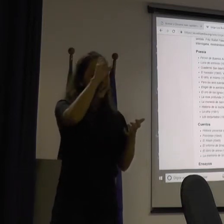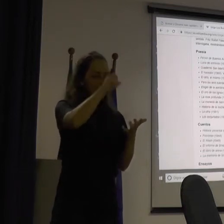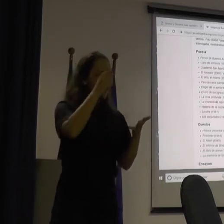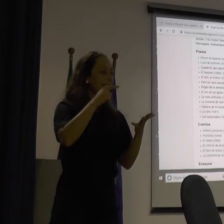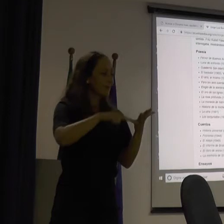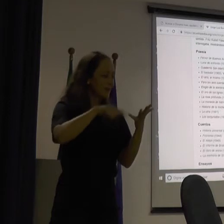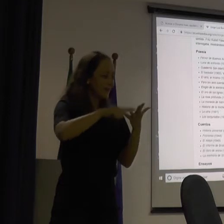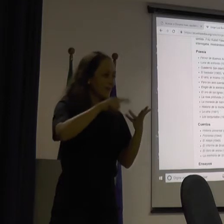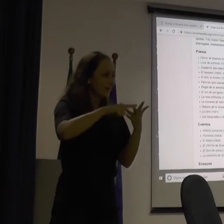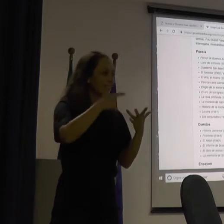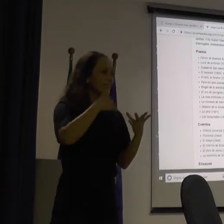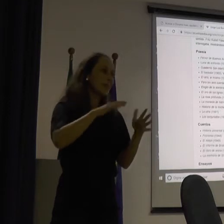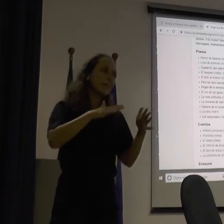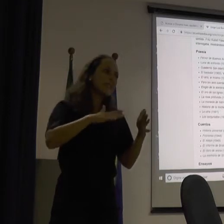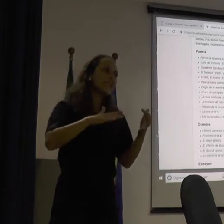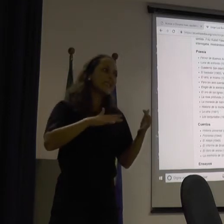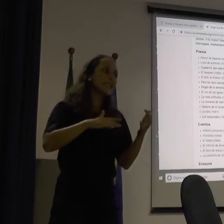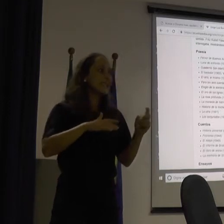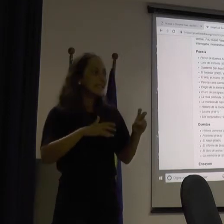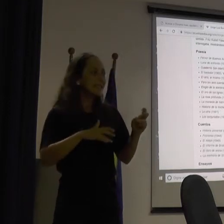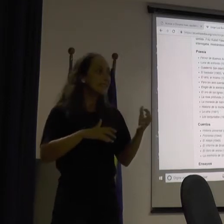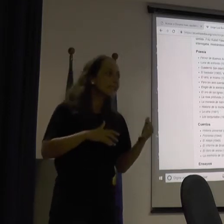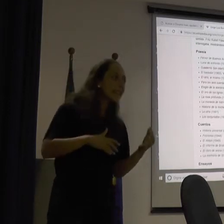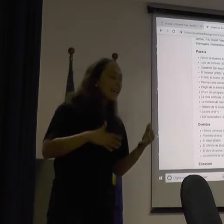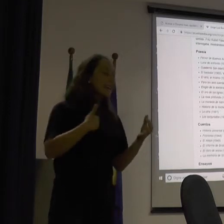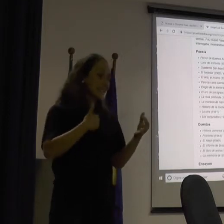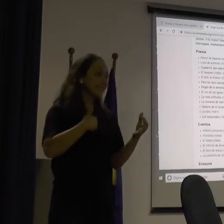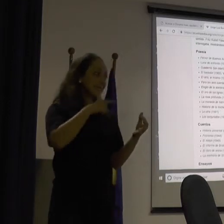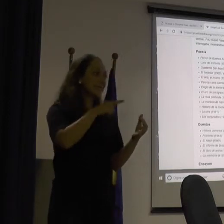menos uma meia dúzia, né?